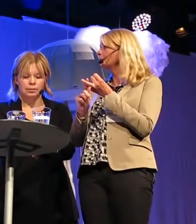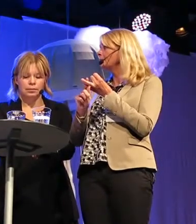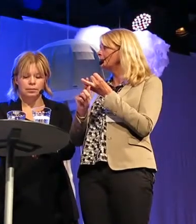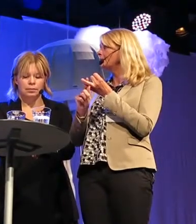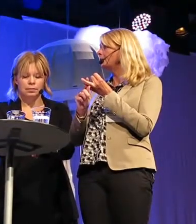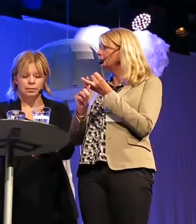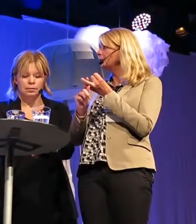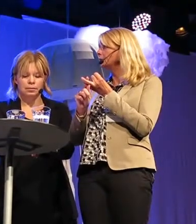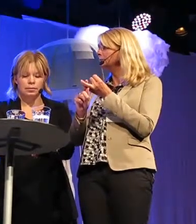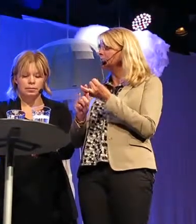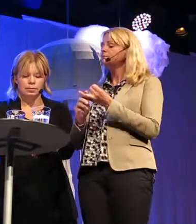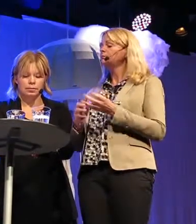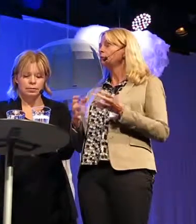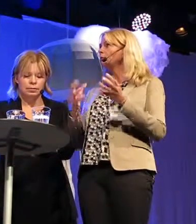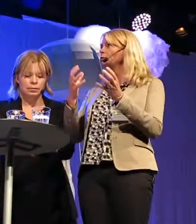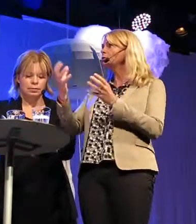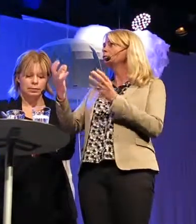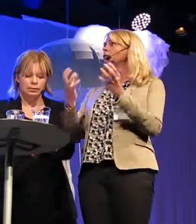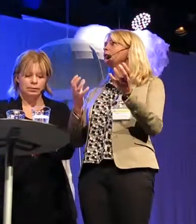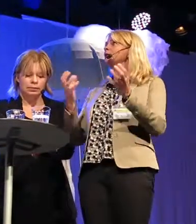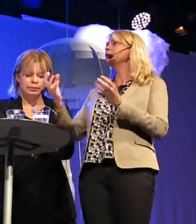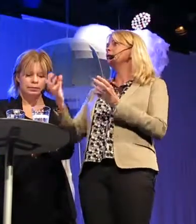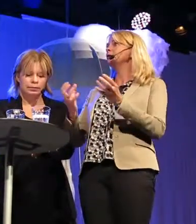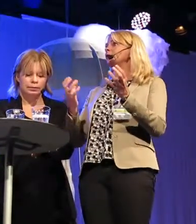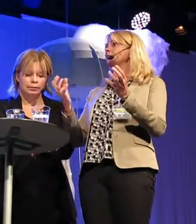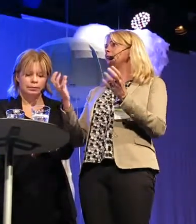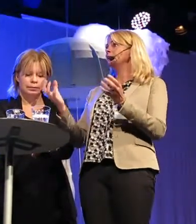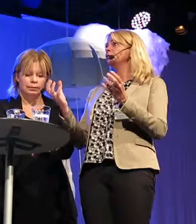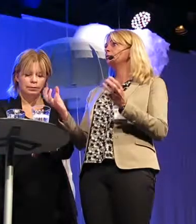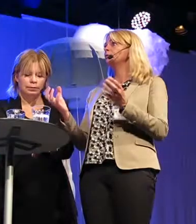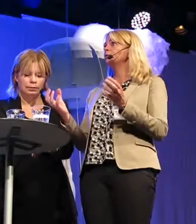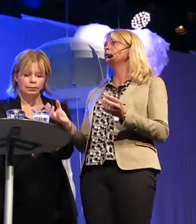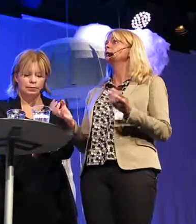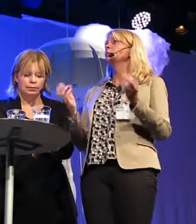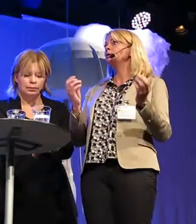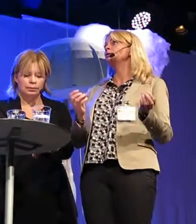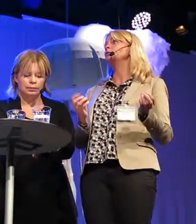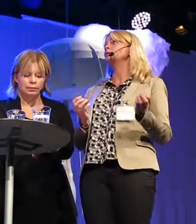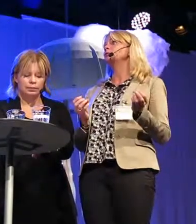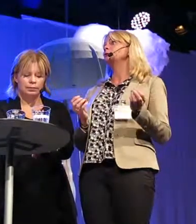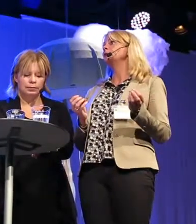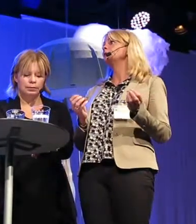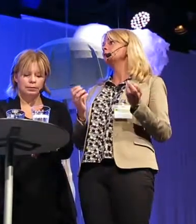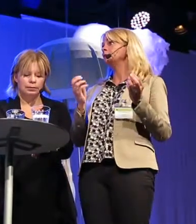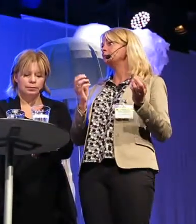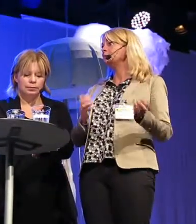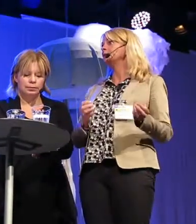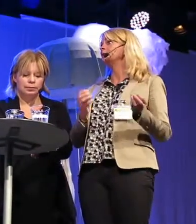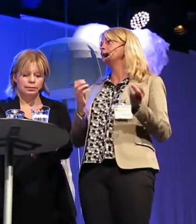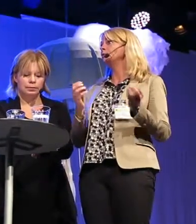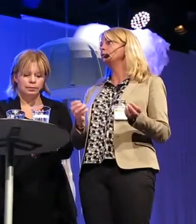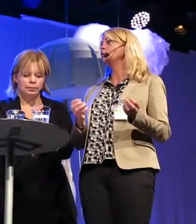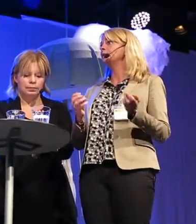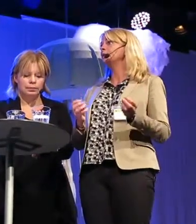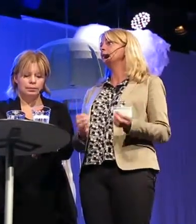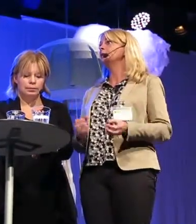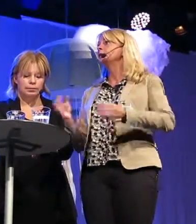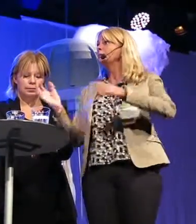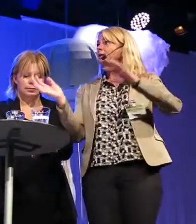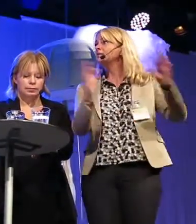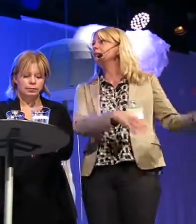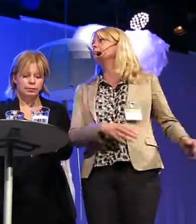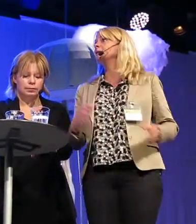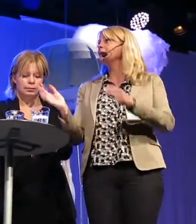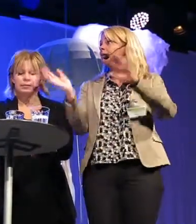kortisolsänkande ämnen. Så de får helt nya ben att stå på. Plus att våran befintliga